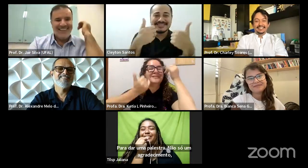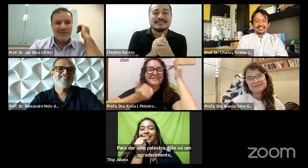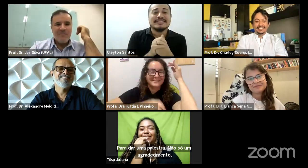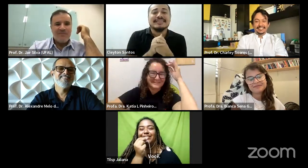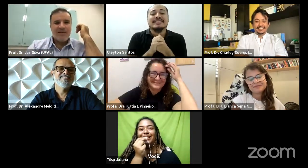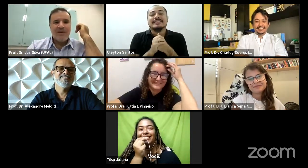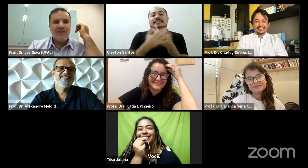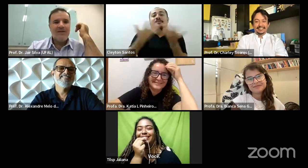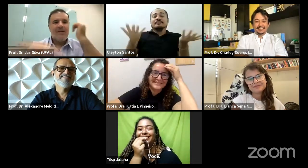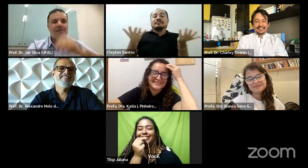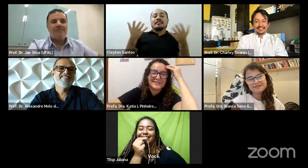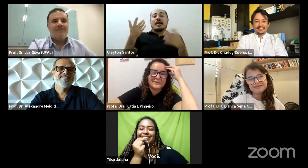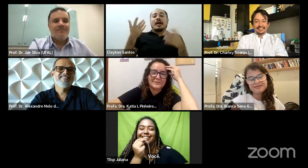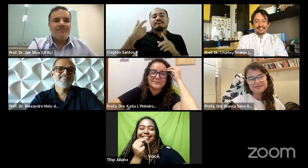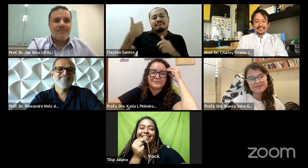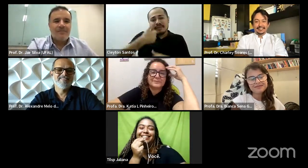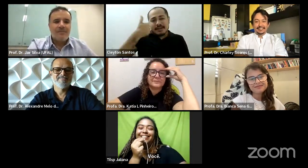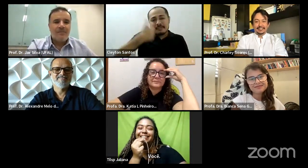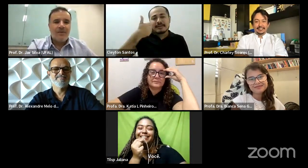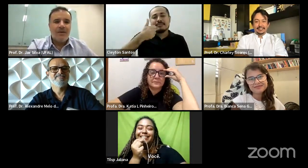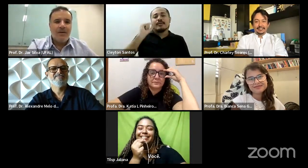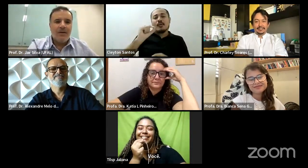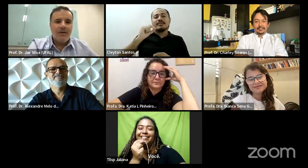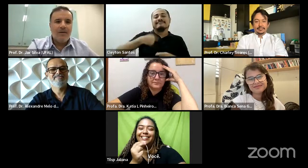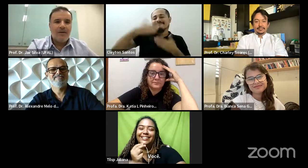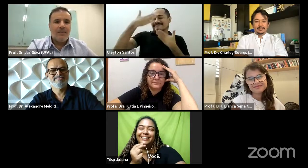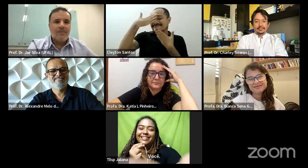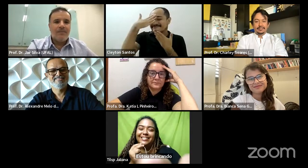Tô brincando, fica à vontade.